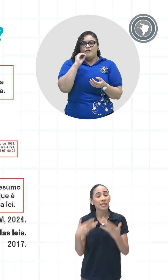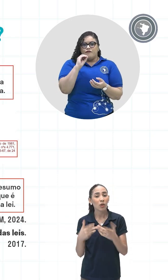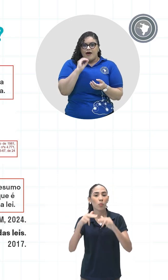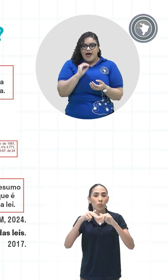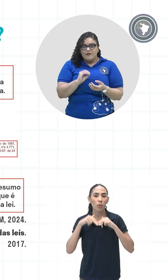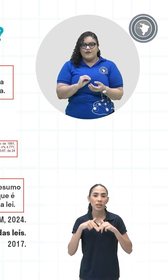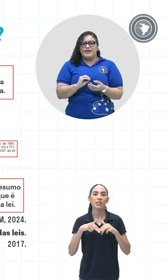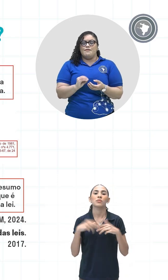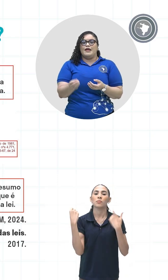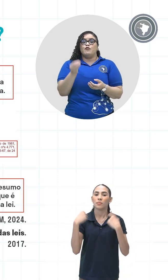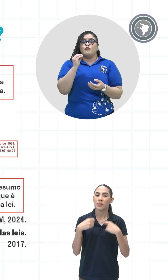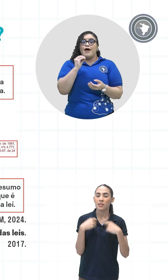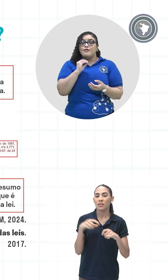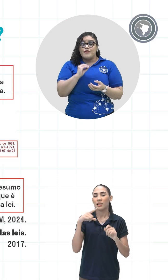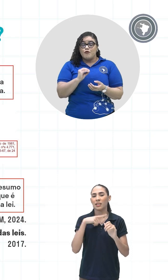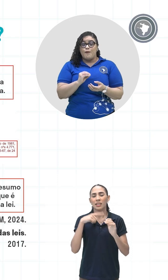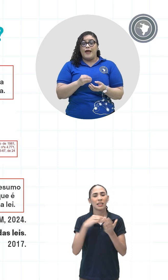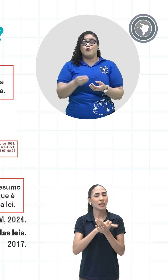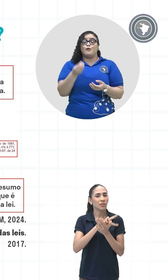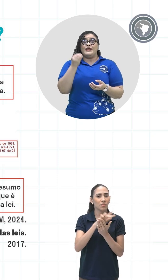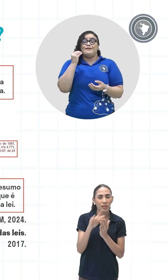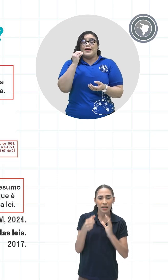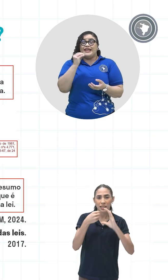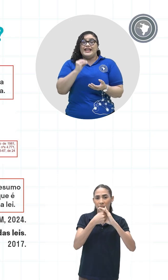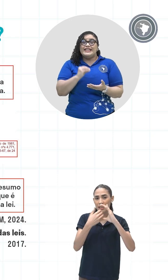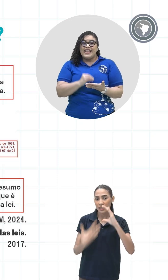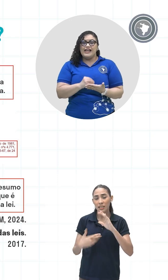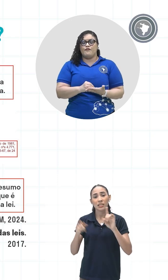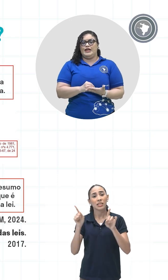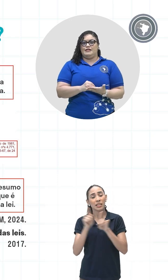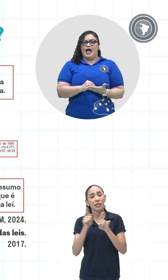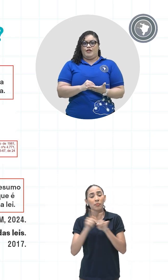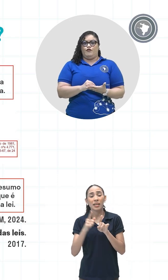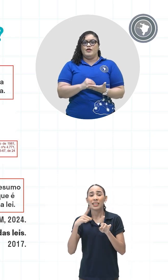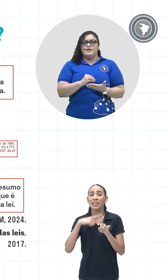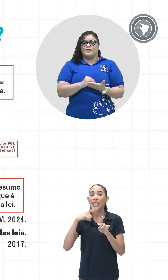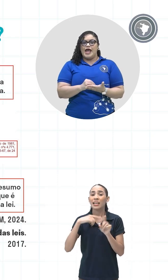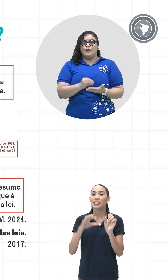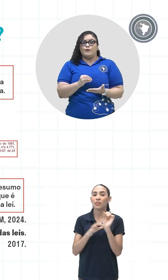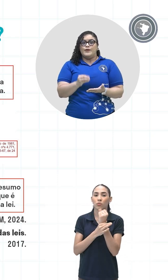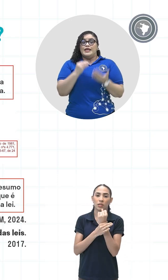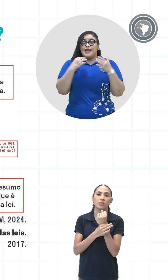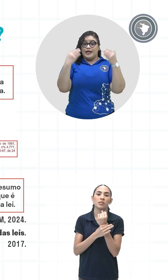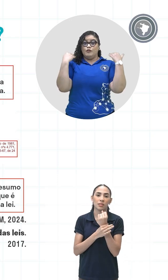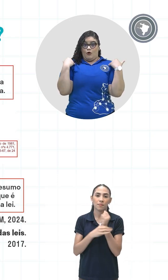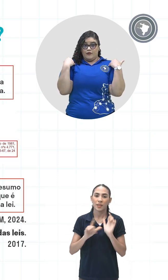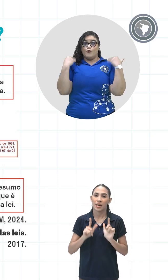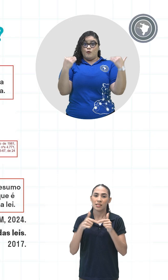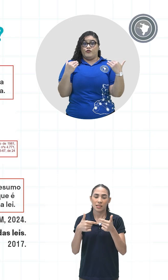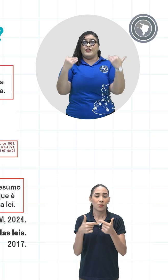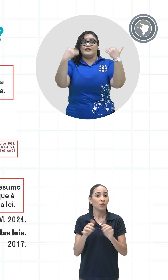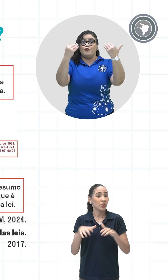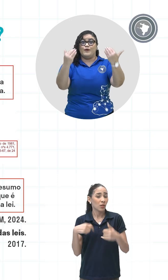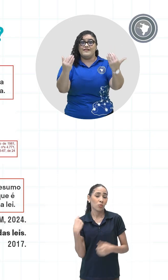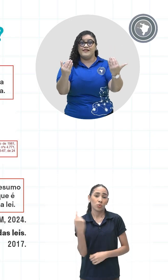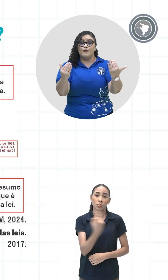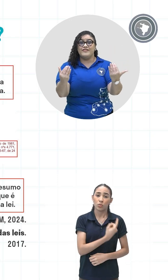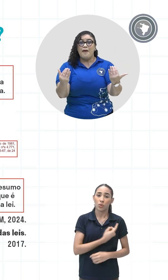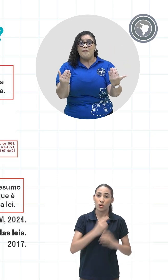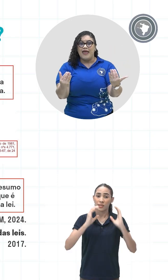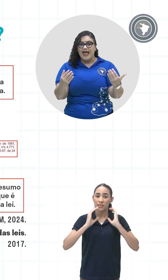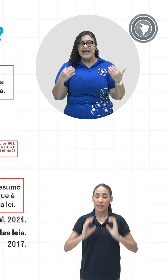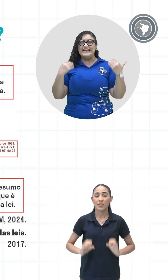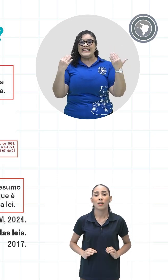conter vários elementos, vários aspectos para que ele tenha validade, certo? E aí nós, como cidadãos,